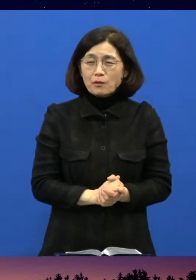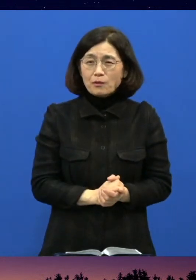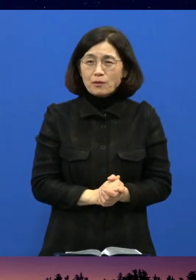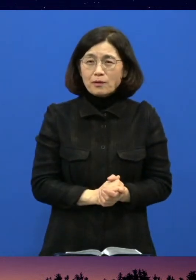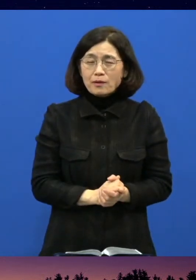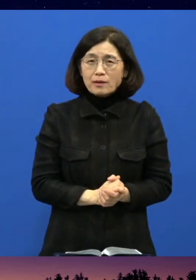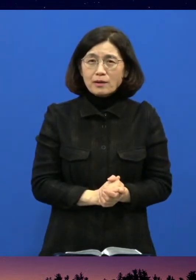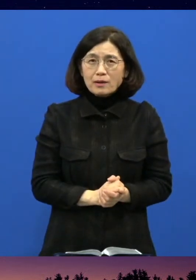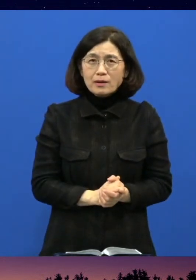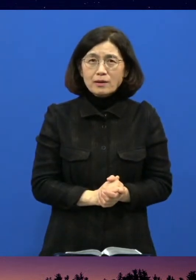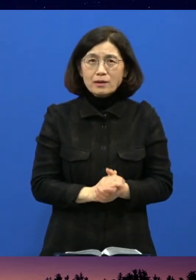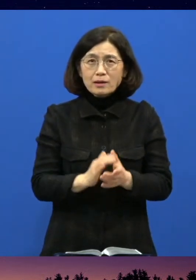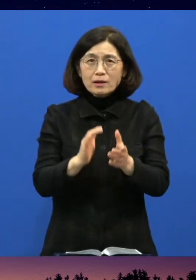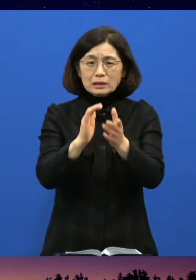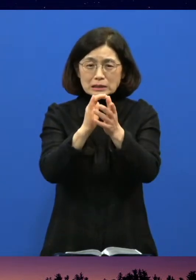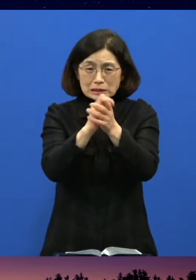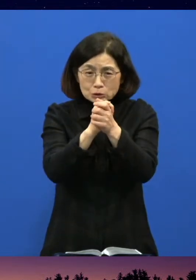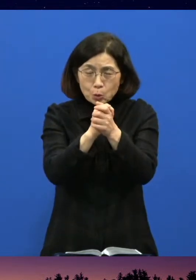기도 잘 잊어버려요.